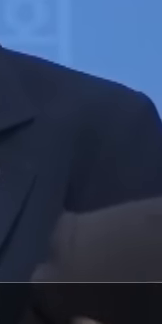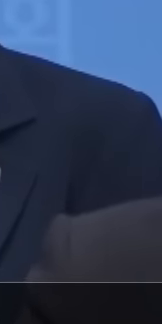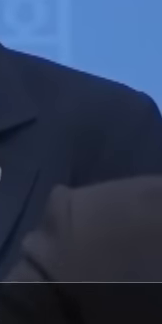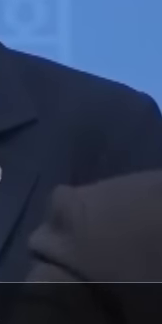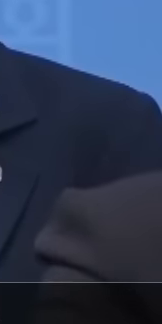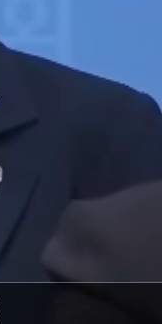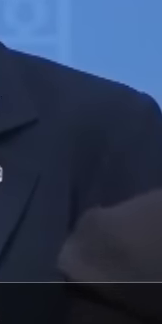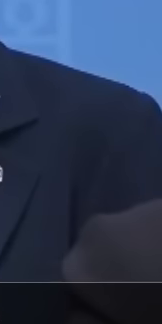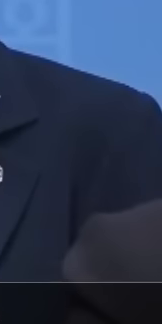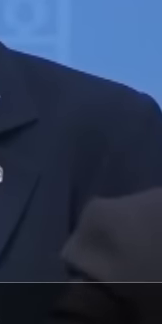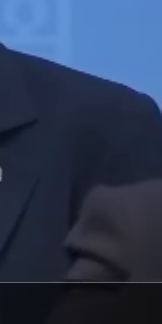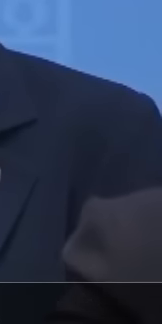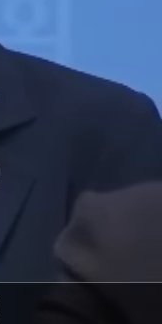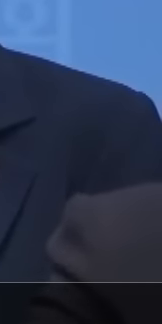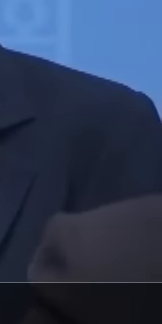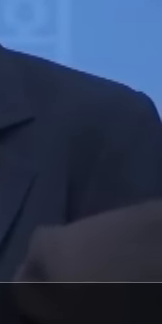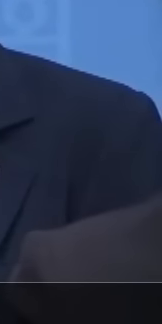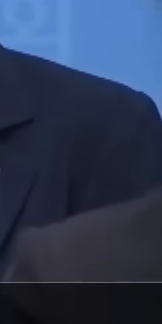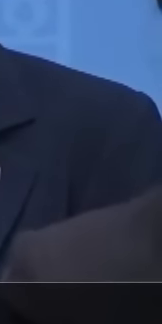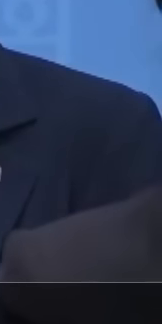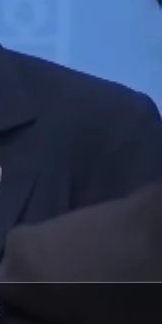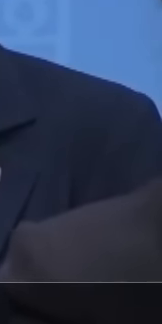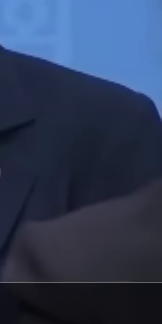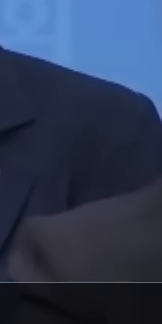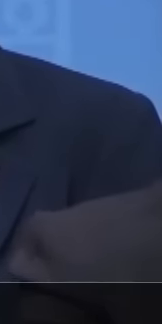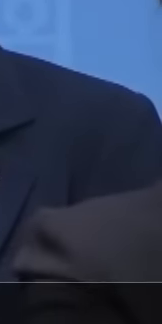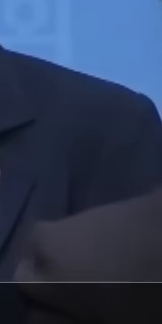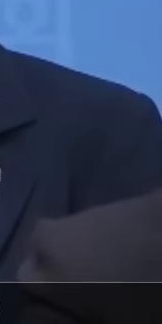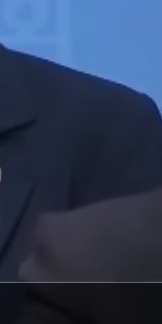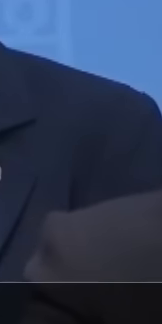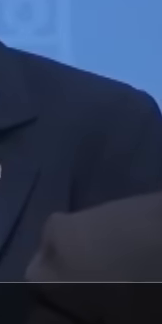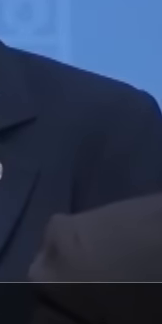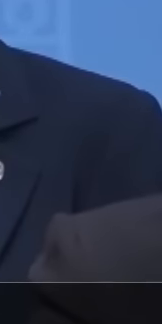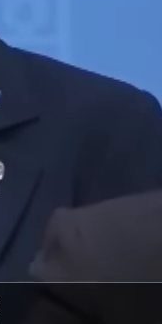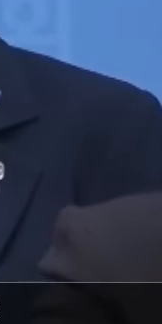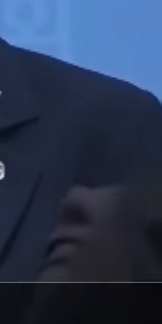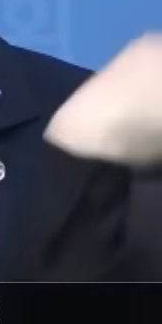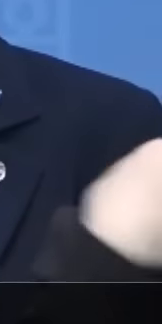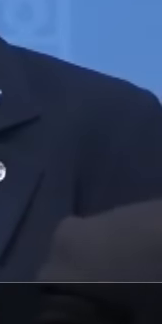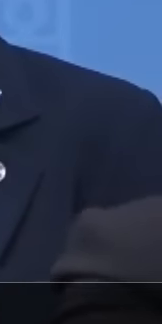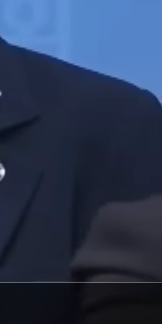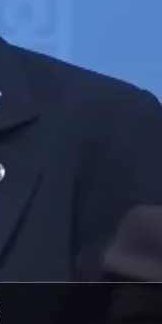어려움을 덜어드릴 방안을 강구하라는 문재인 대통령의 지시조차